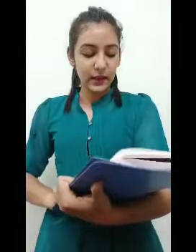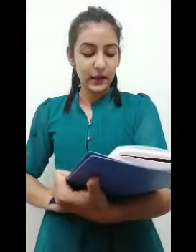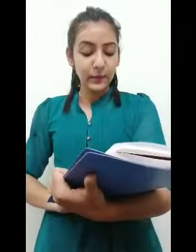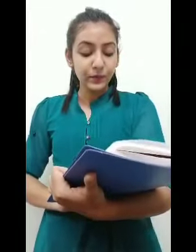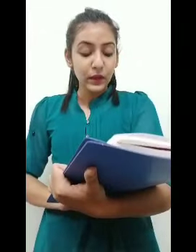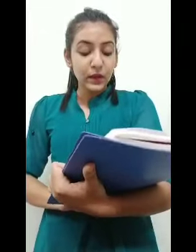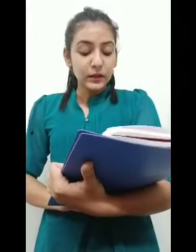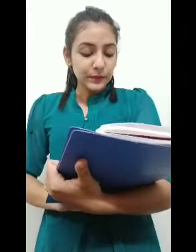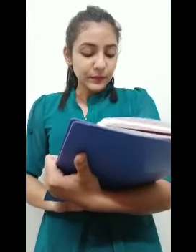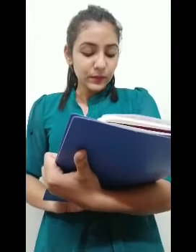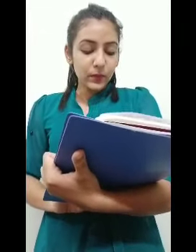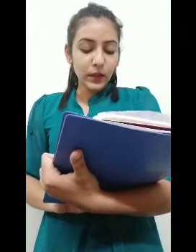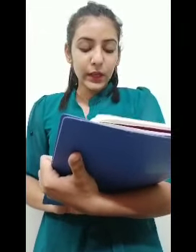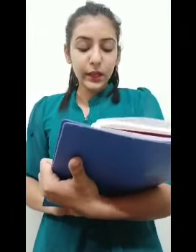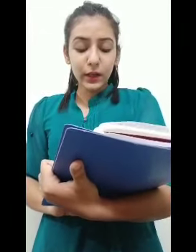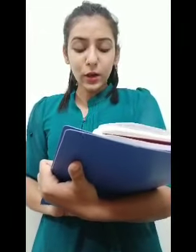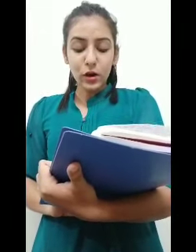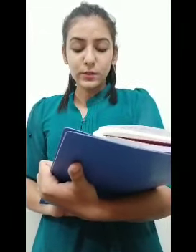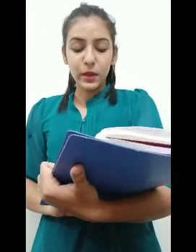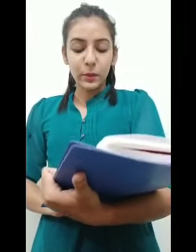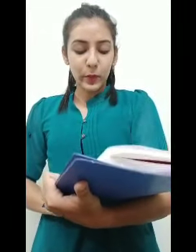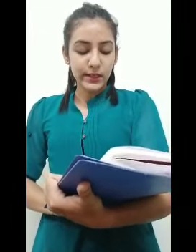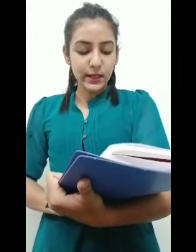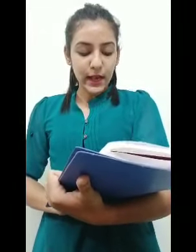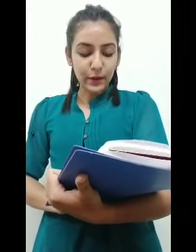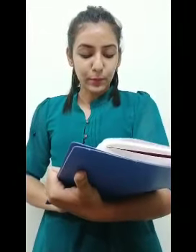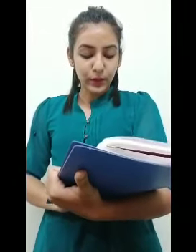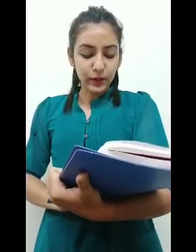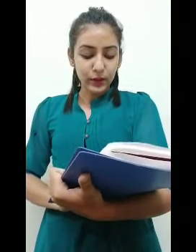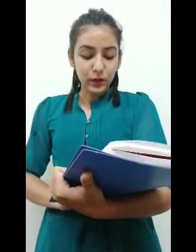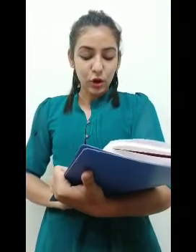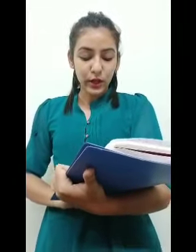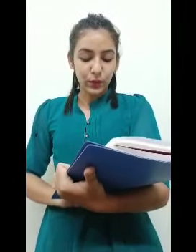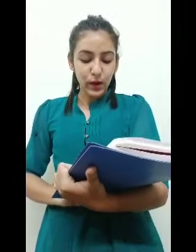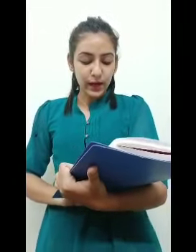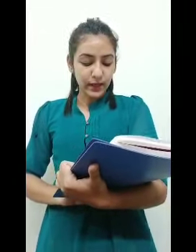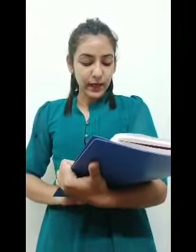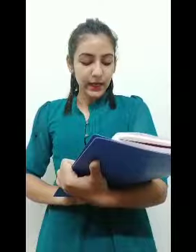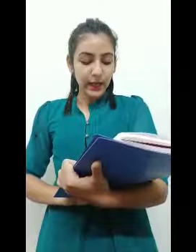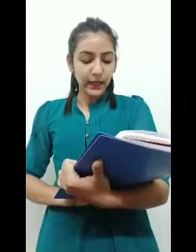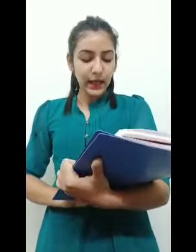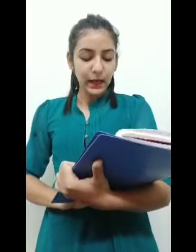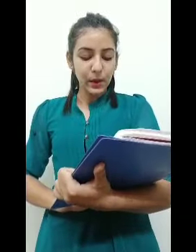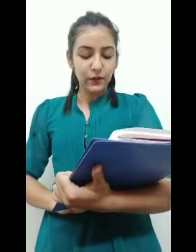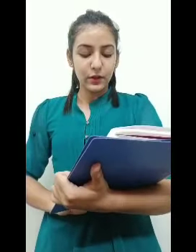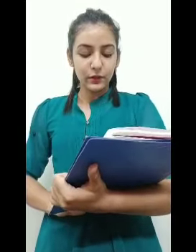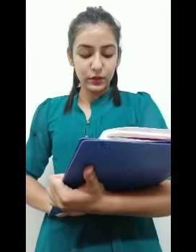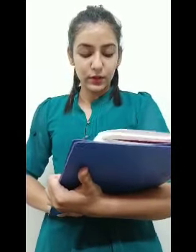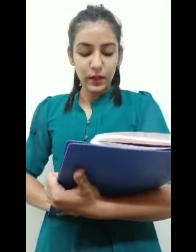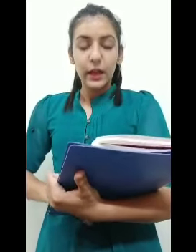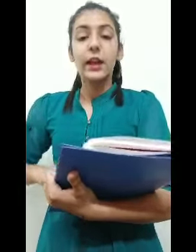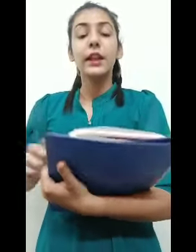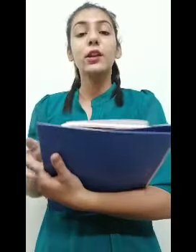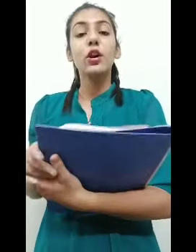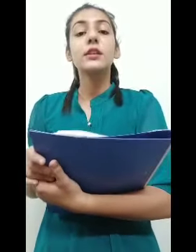देखेंगे। हियरिंग लॉस मे बी प्रेजेंट एट बर्थ और एक्वायर्ड एट एनी टाइम आफ्टरवर्ड्स। हियरिंग लॉस